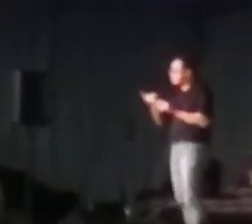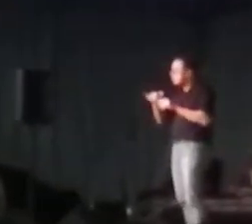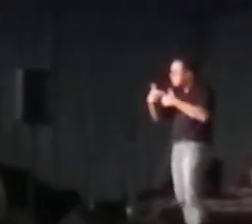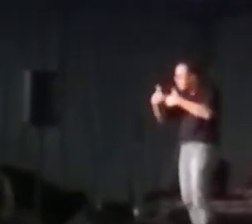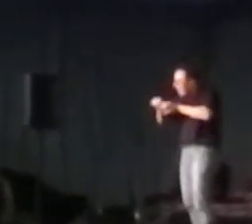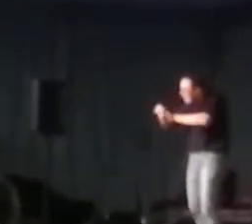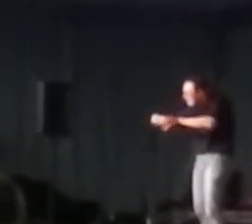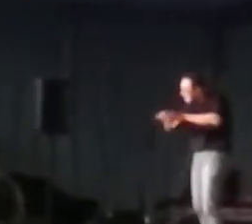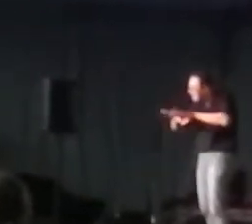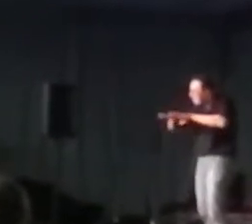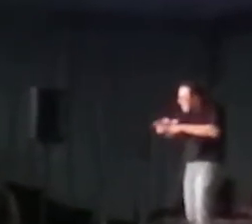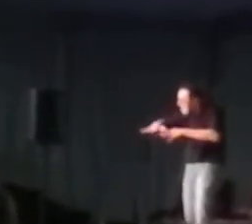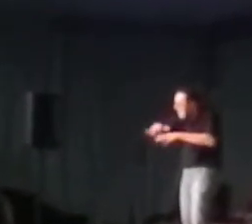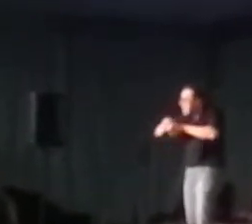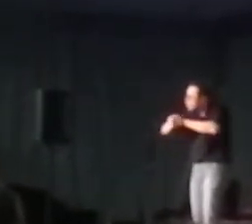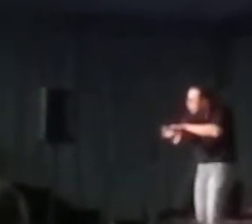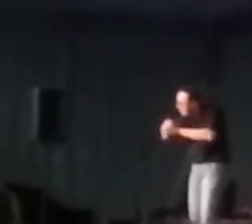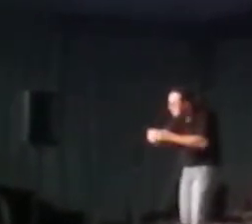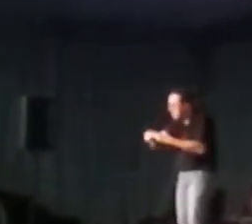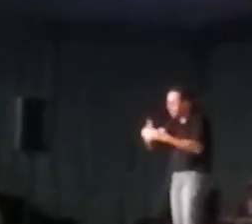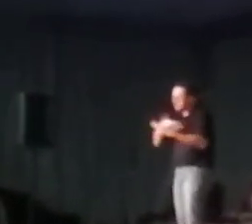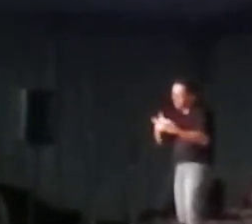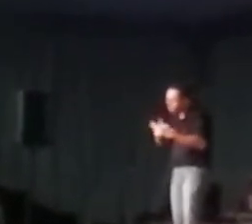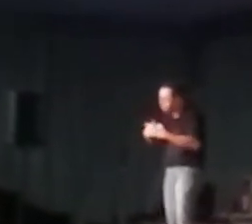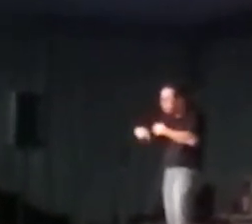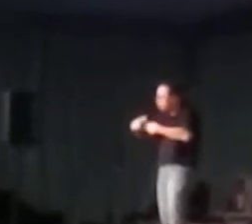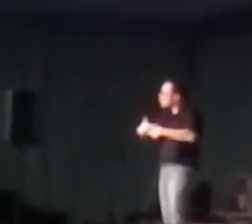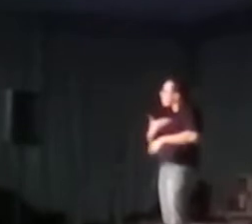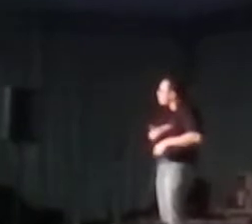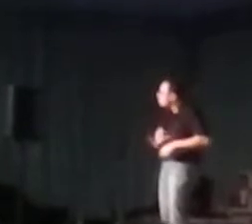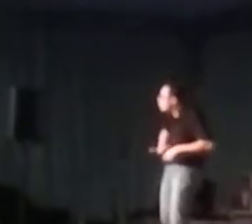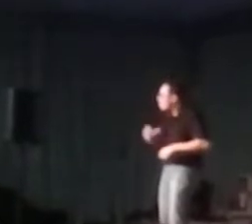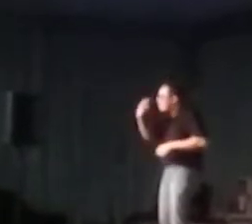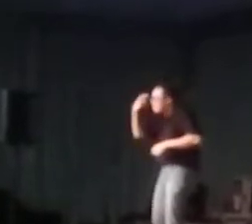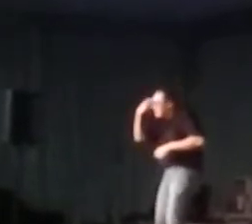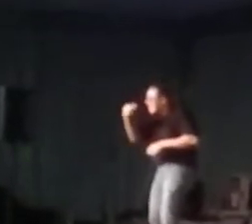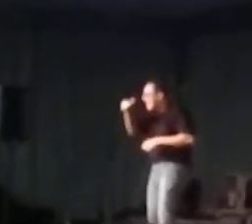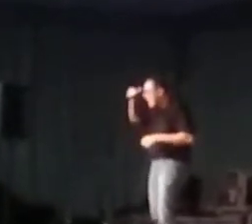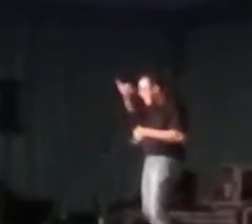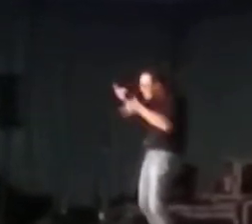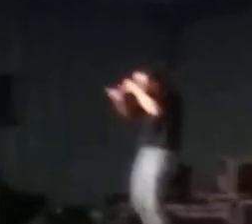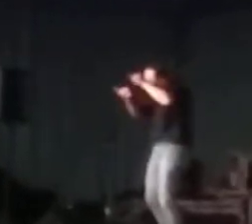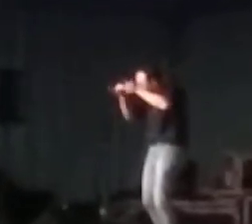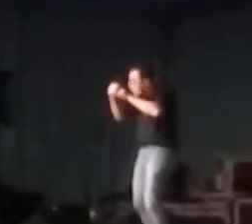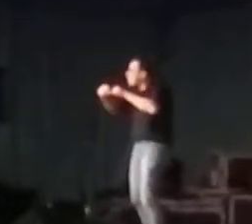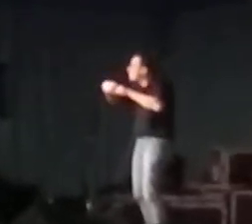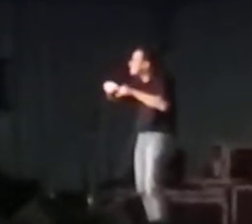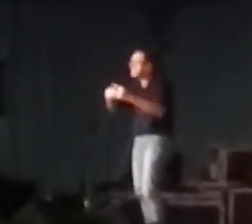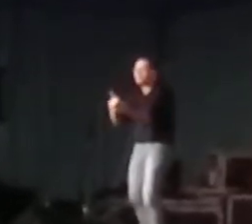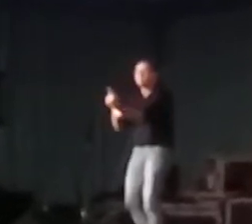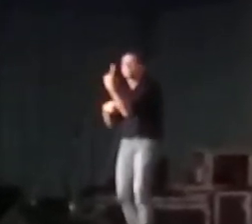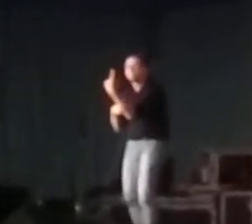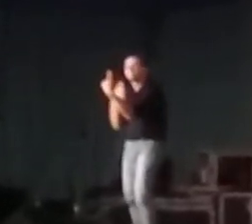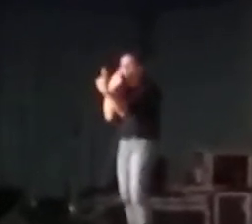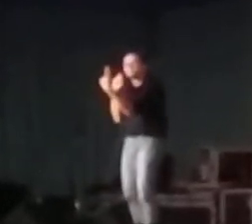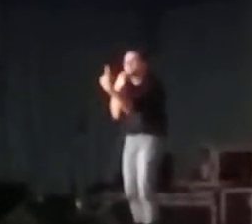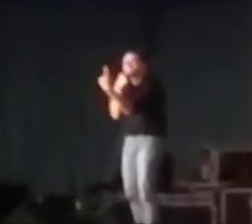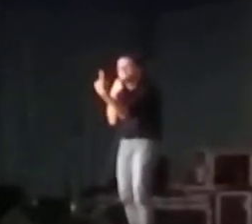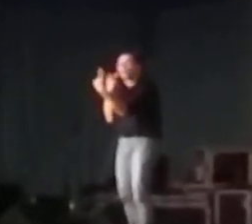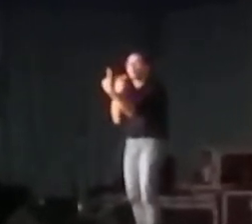na saúde, uma política pública, se eu quero pensar em prevenção, eu não consigo escutar. Eu não consigo enxergar